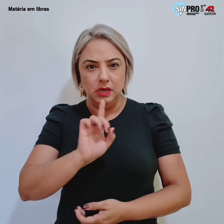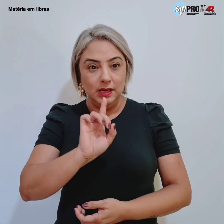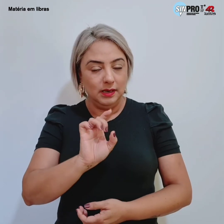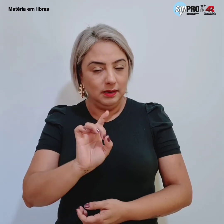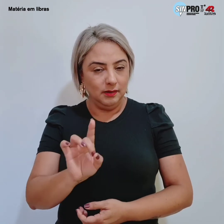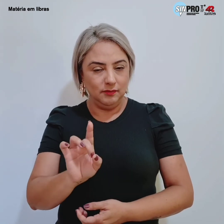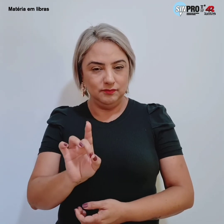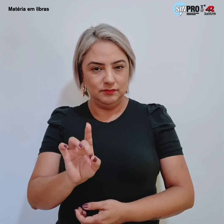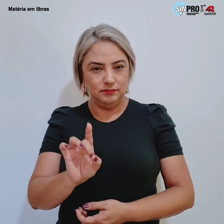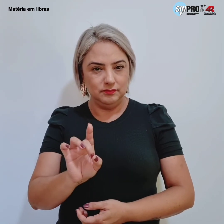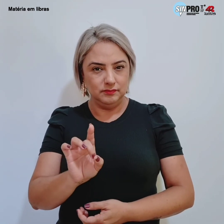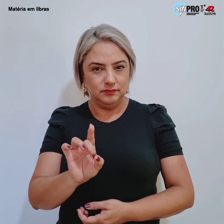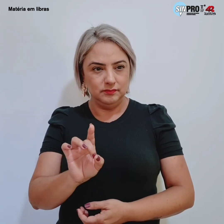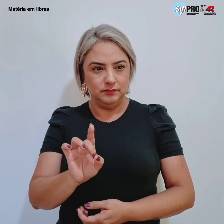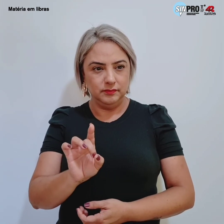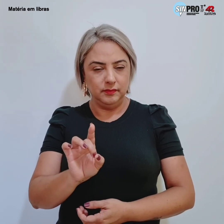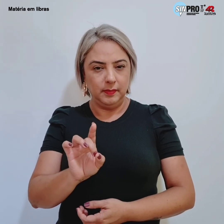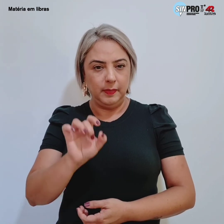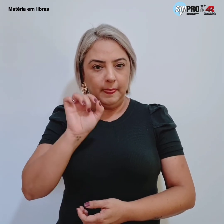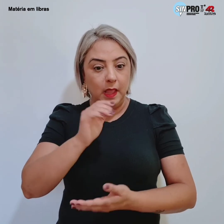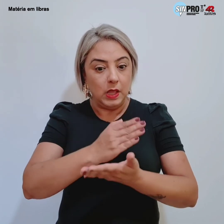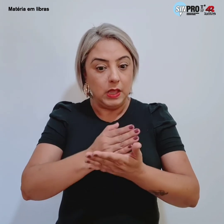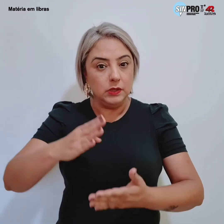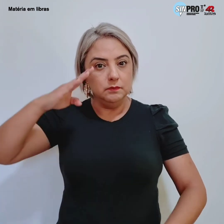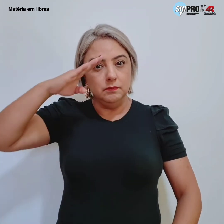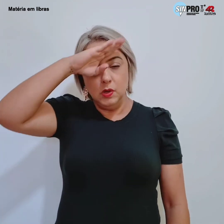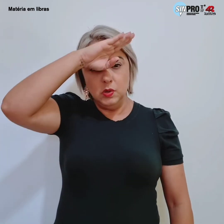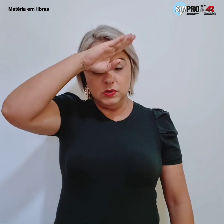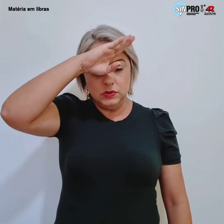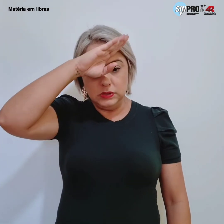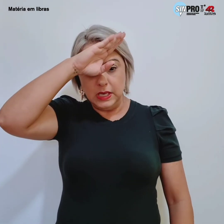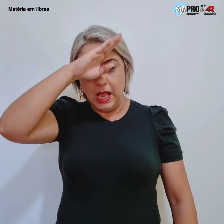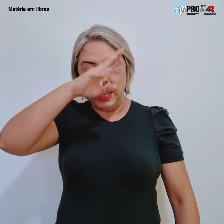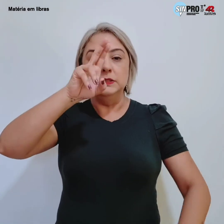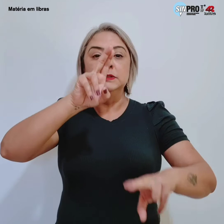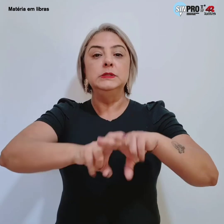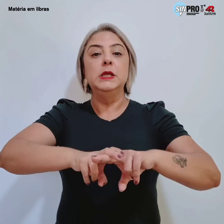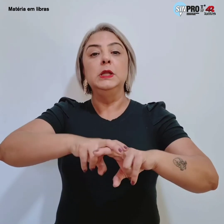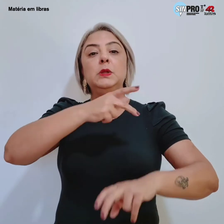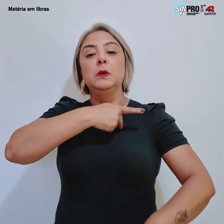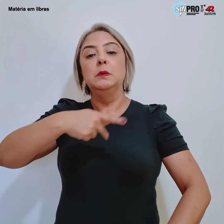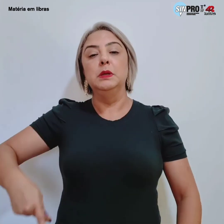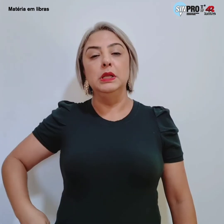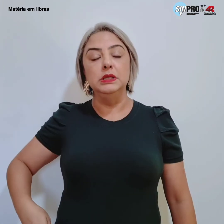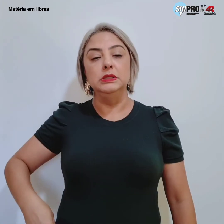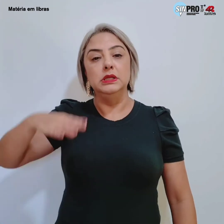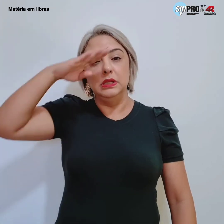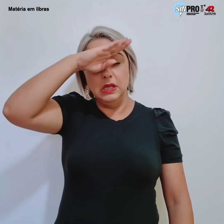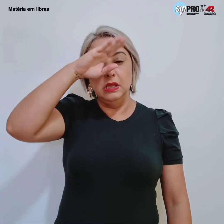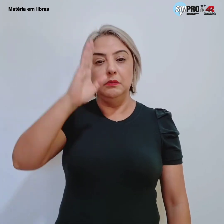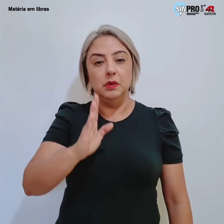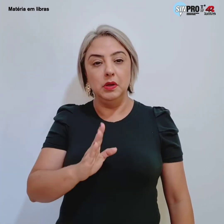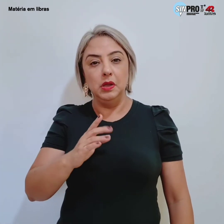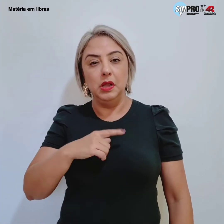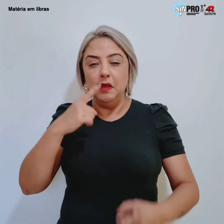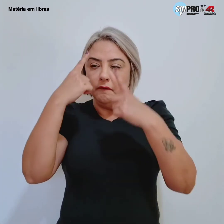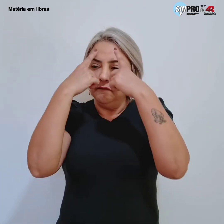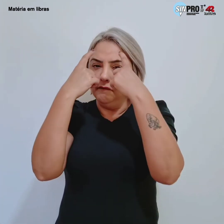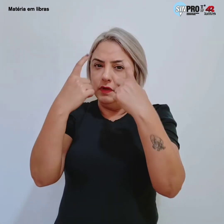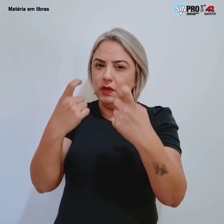Não por acaso, desde que Bolsonaro ocupou a presidência da República,